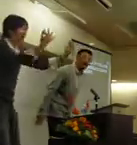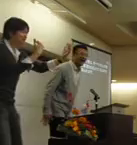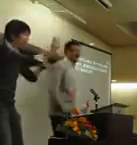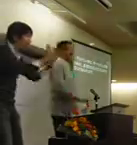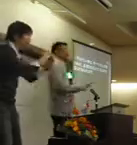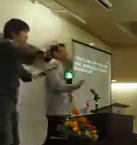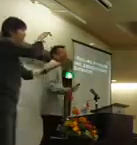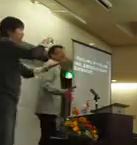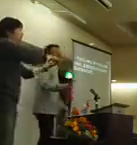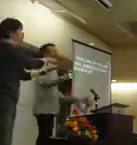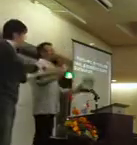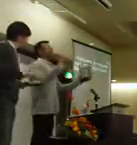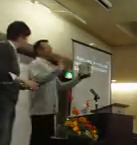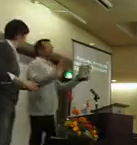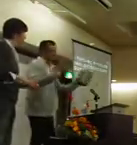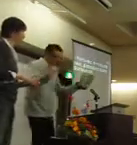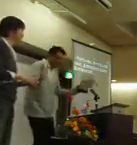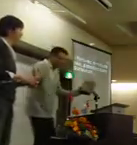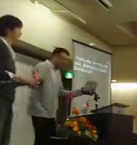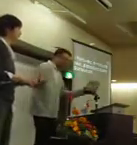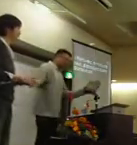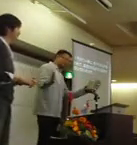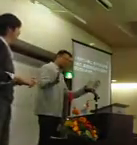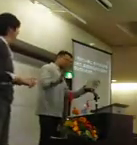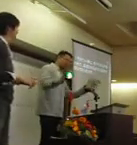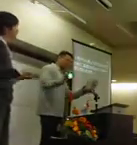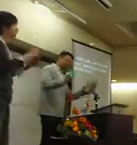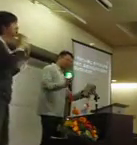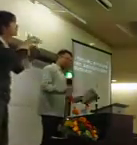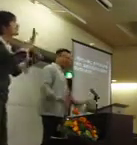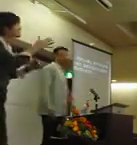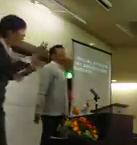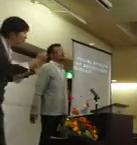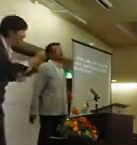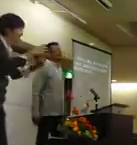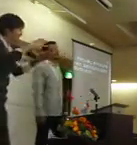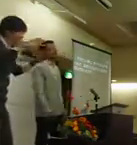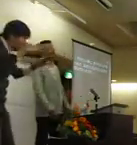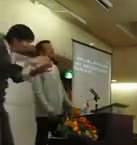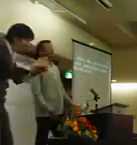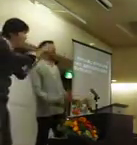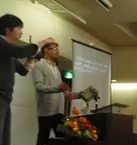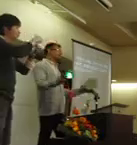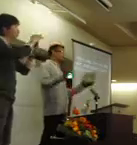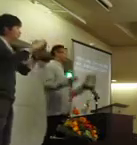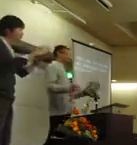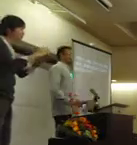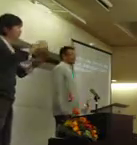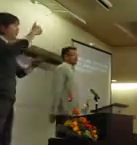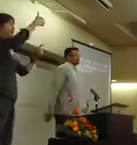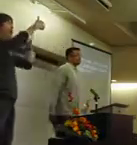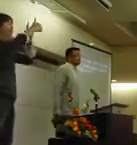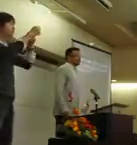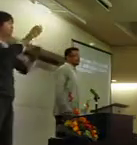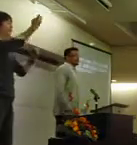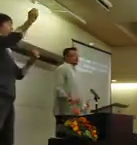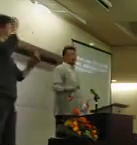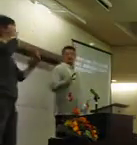よまあそれ冗談ですけどね、こう、まあ、そういうこじんまりとしたところで彼は言いました